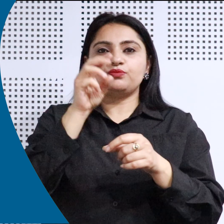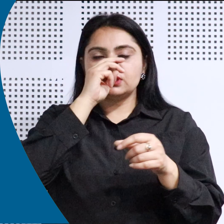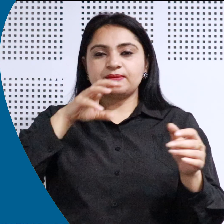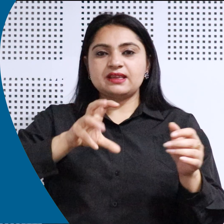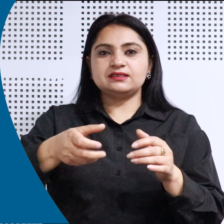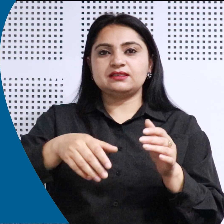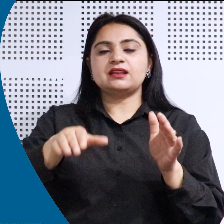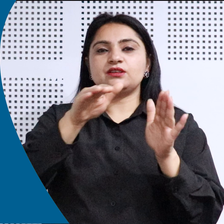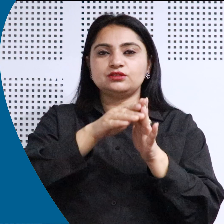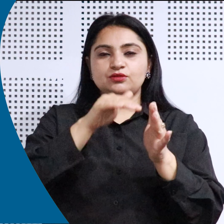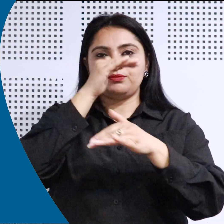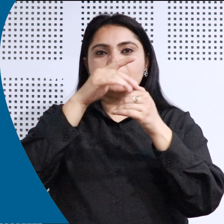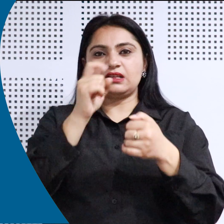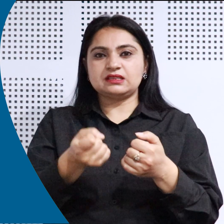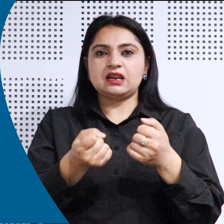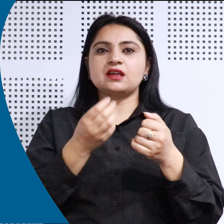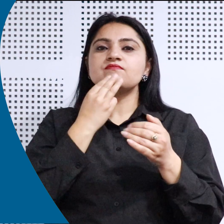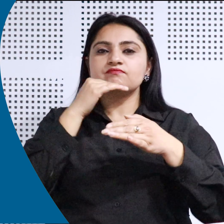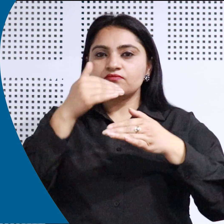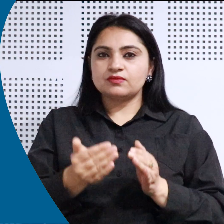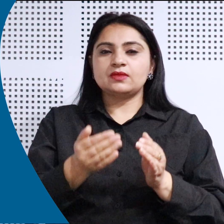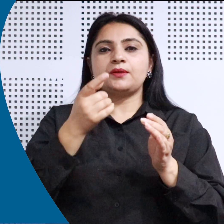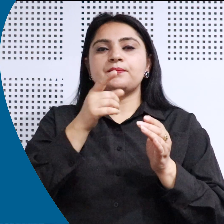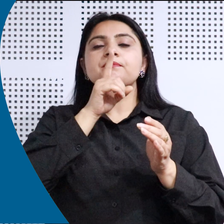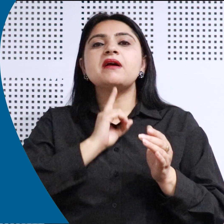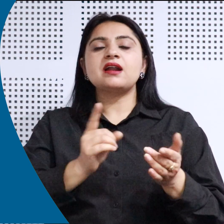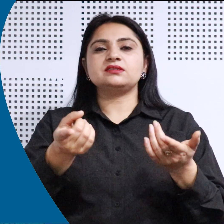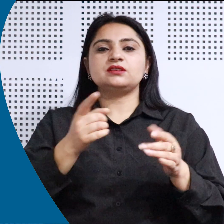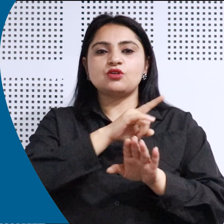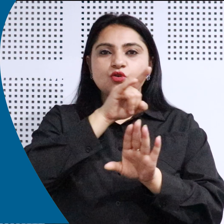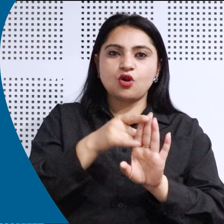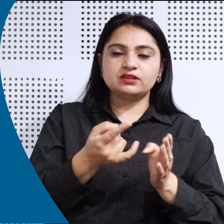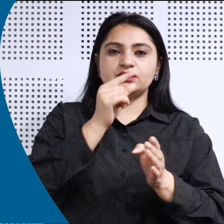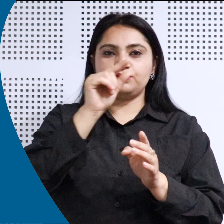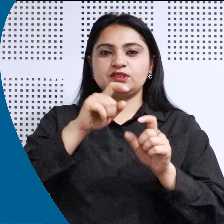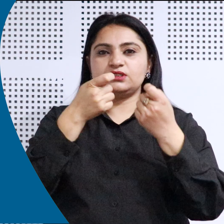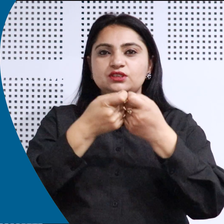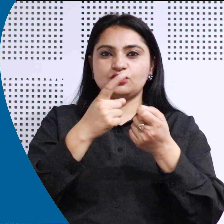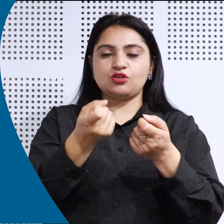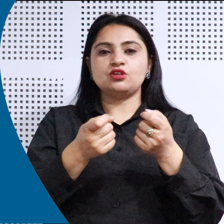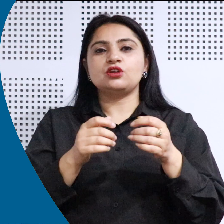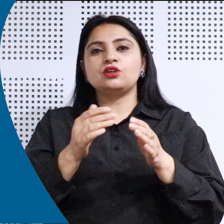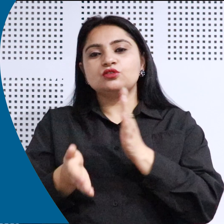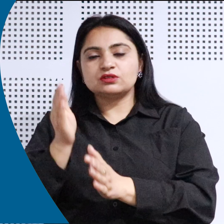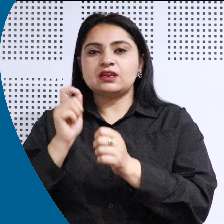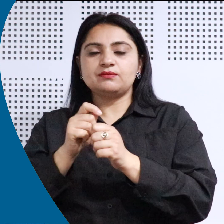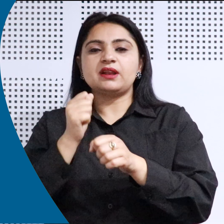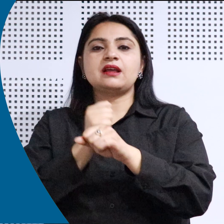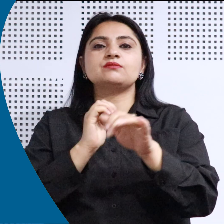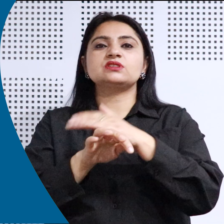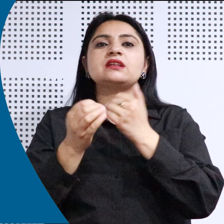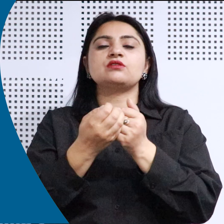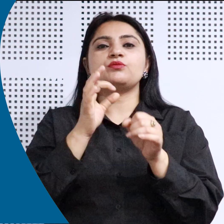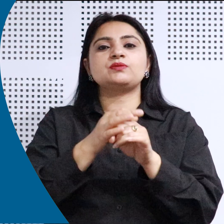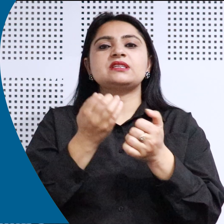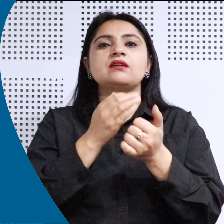स्तरको विकासको लागि आवधिक, वार्षिक, रणनीतिक र विषय क्षेत्रगत योजना निर्माण तथा कार्यान्वयन गर्नुपर्ने व्यवस्था